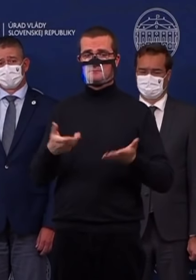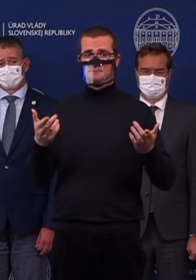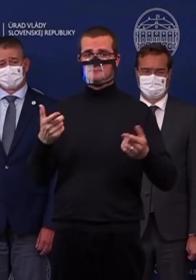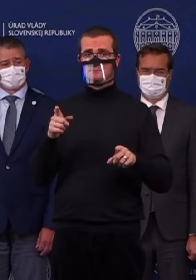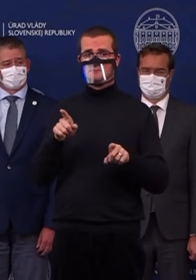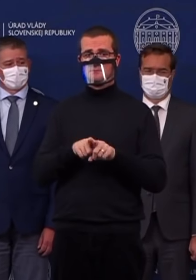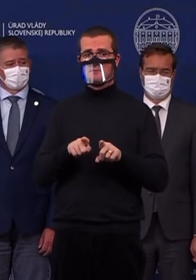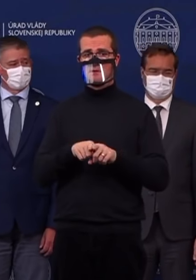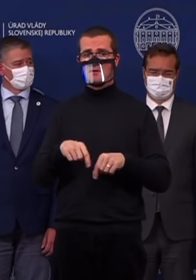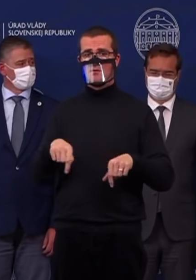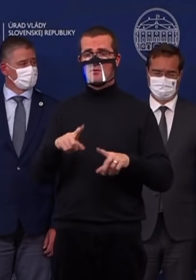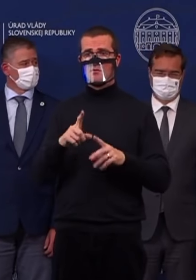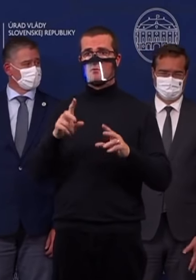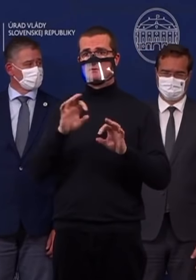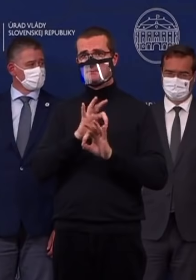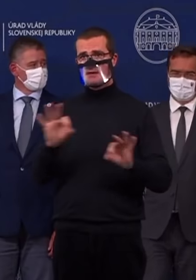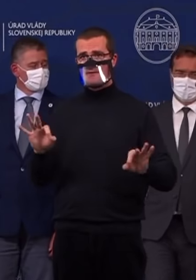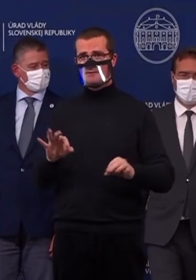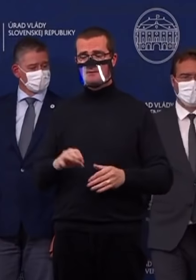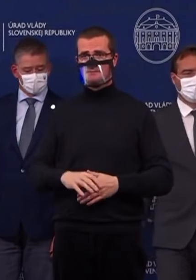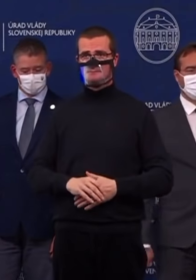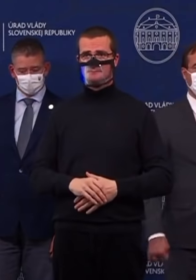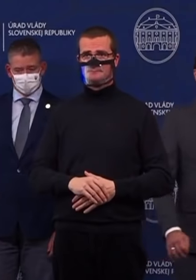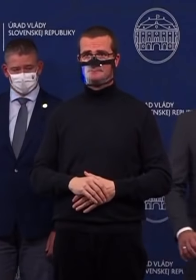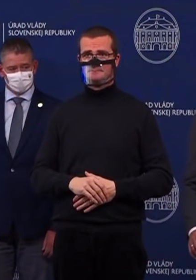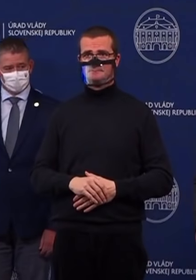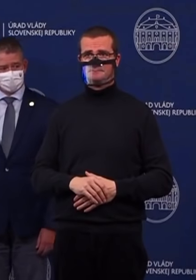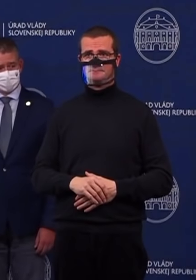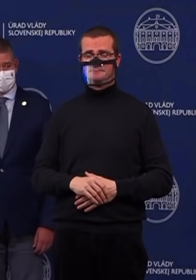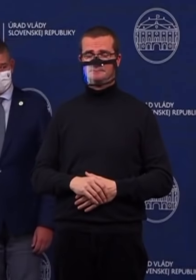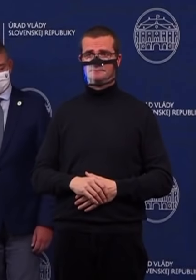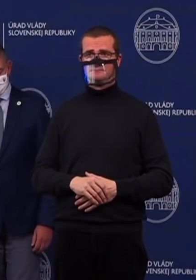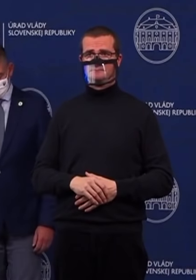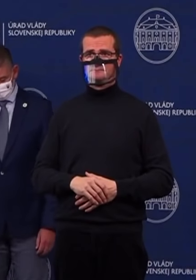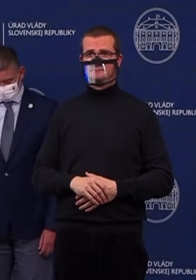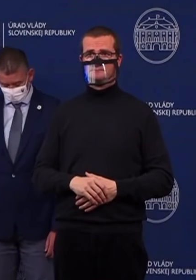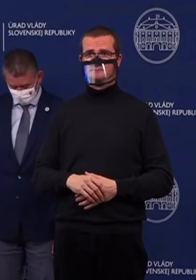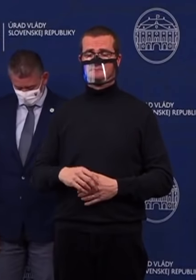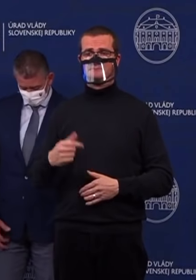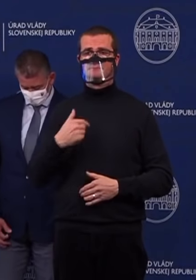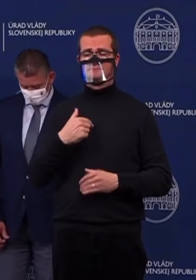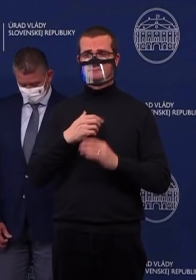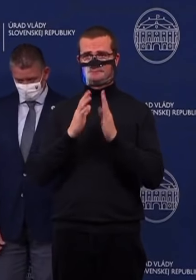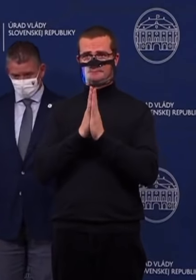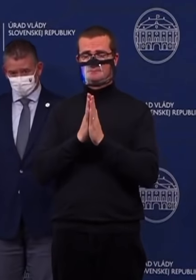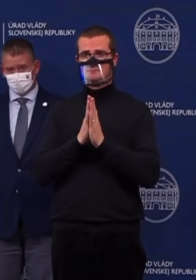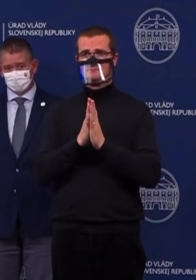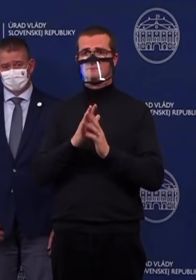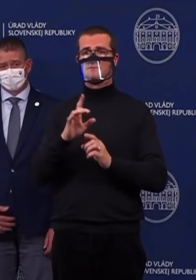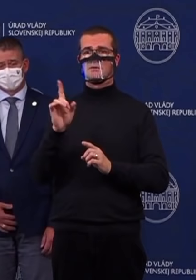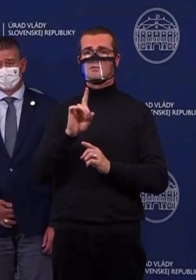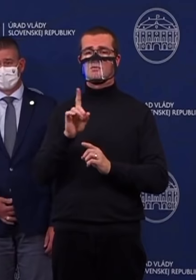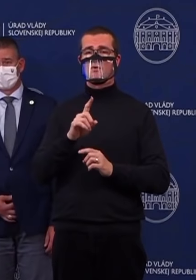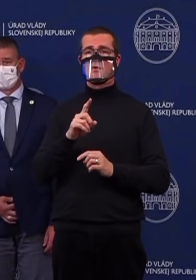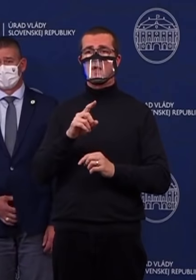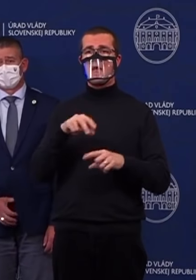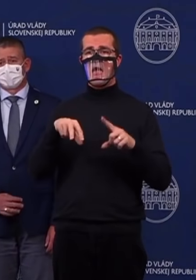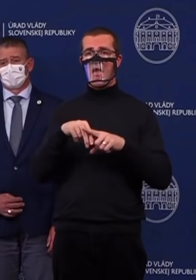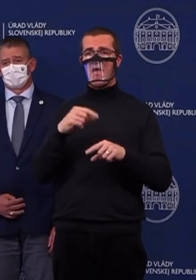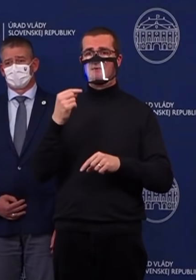ako správny? Prosím vás, keď niekto vyjde antigenovým